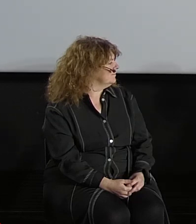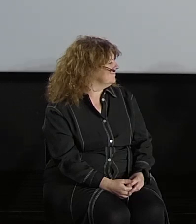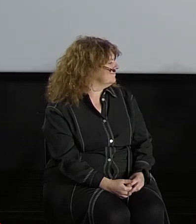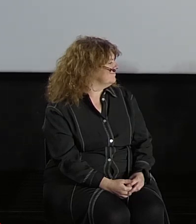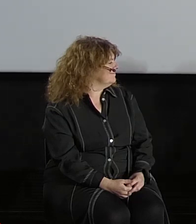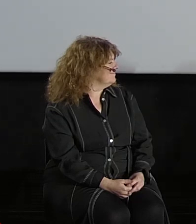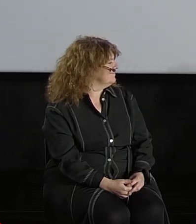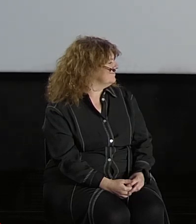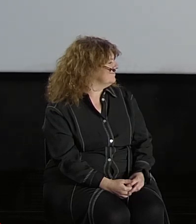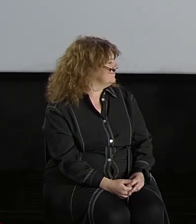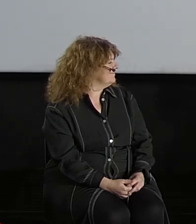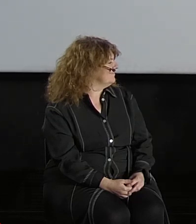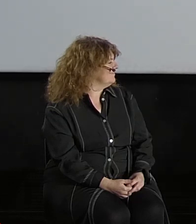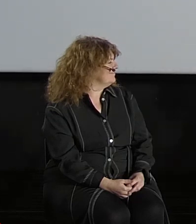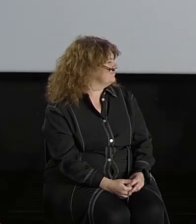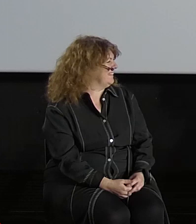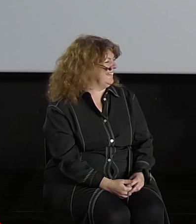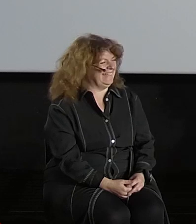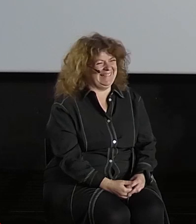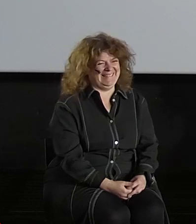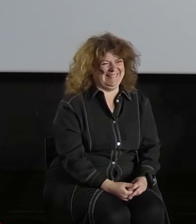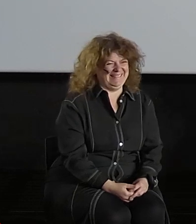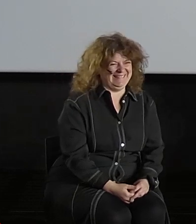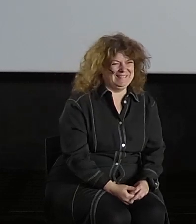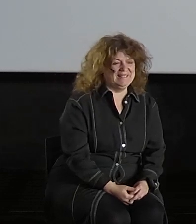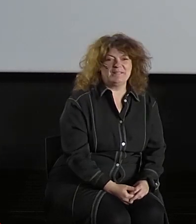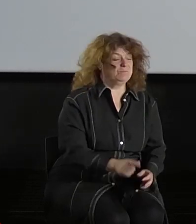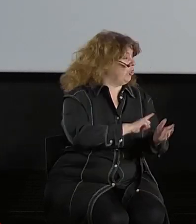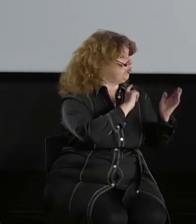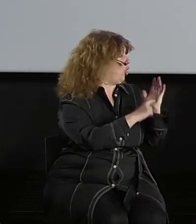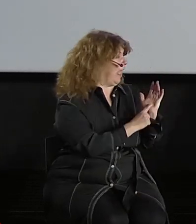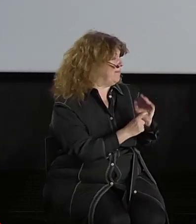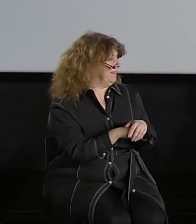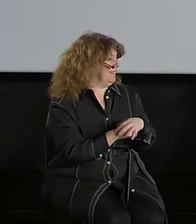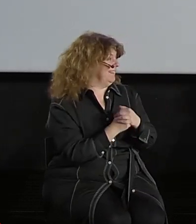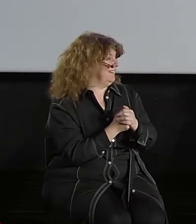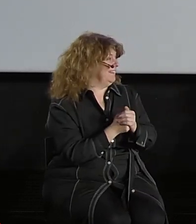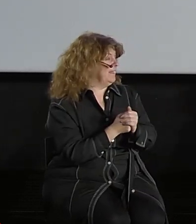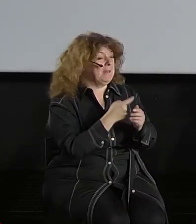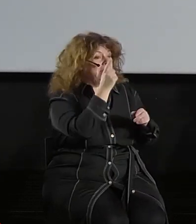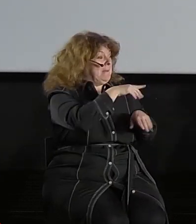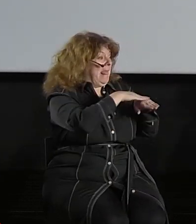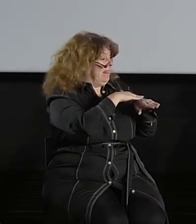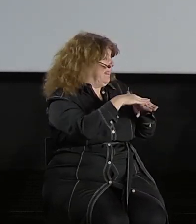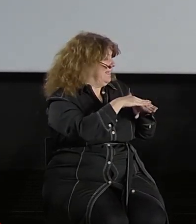cosas esto es un poco mi crítica totalmente y bueno pedirte disculpas porque en realidad el archivo ponía